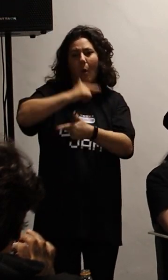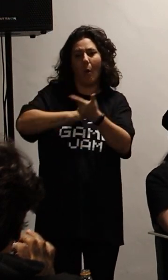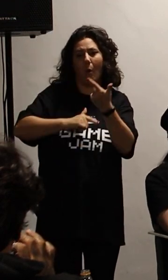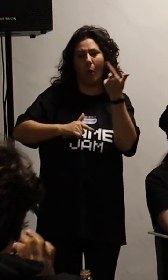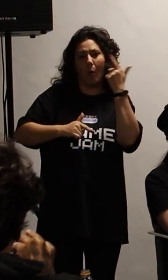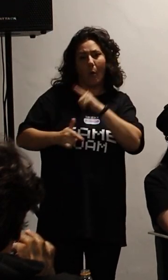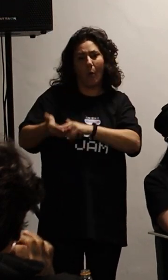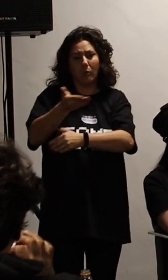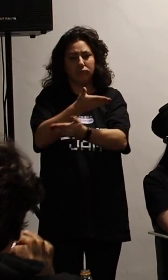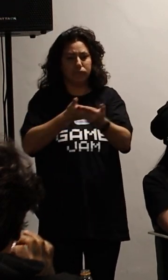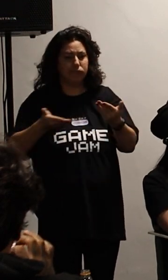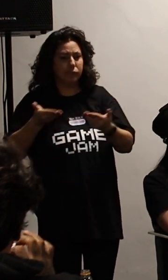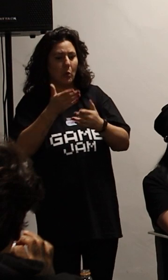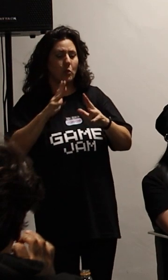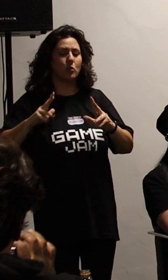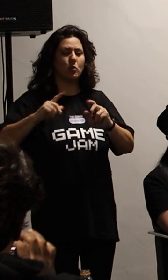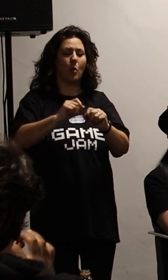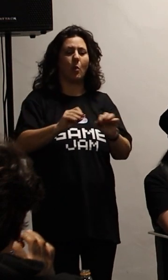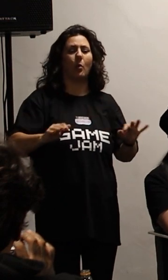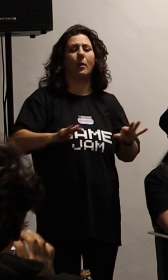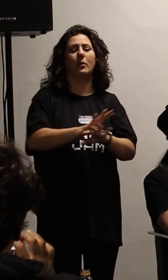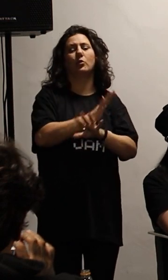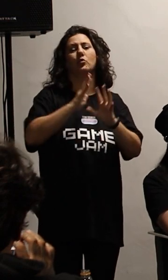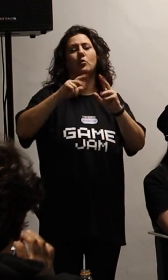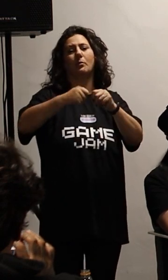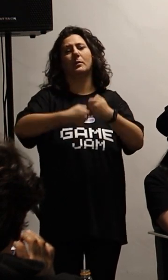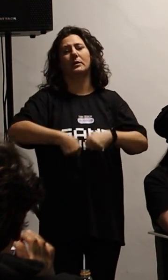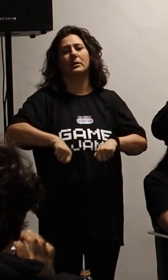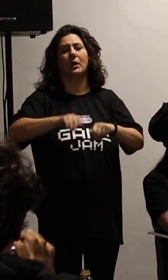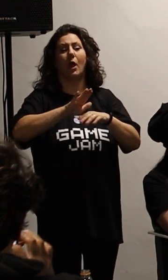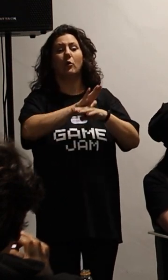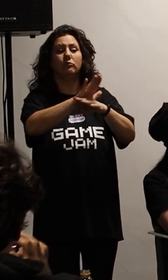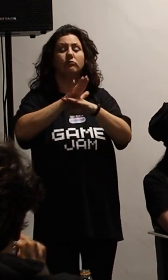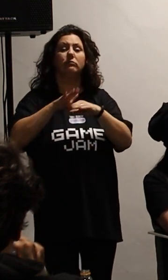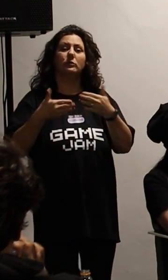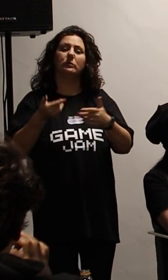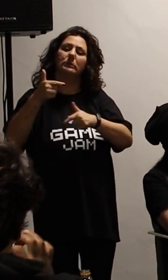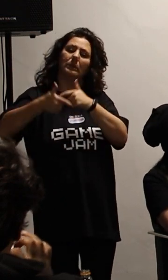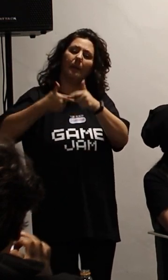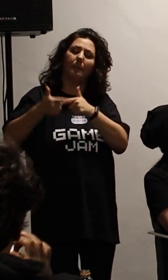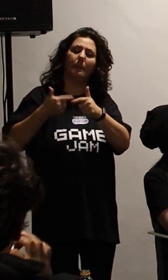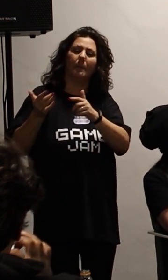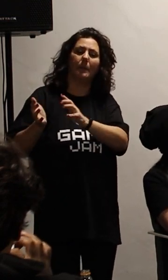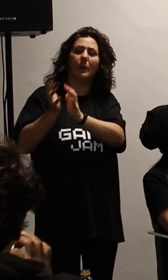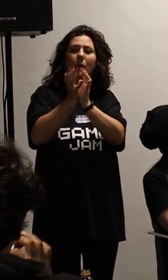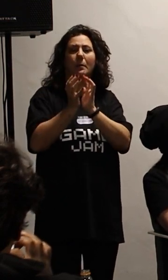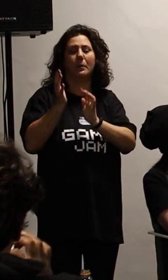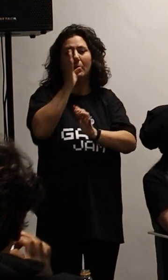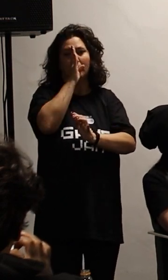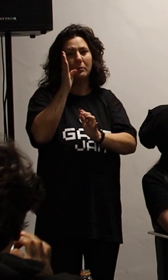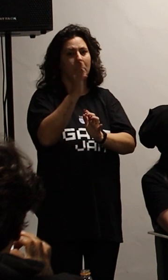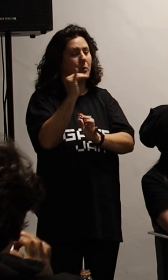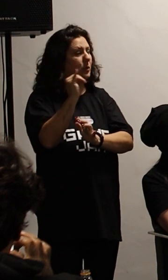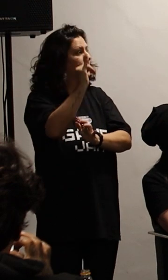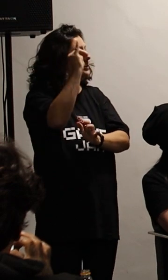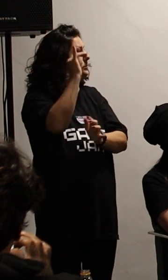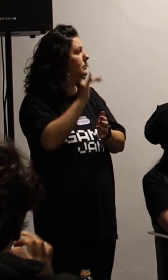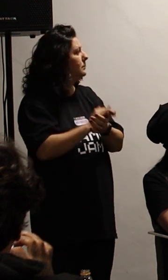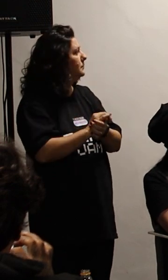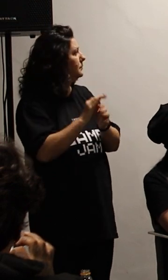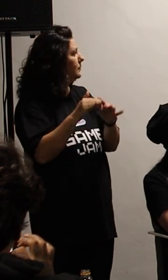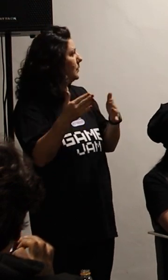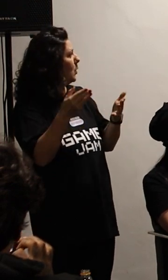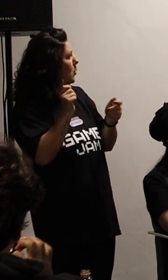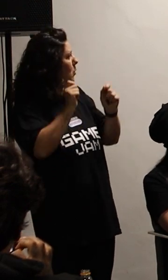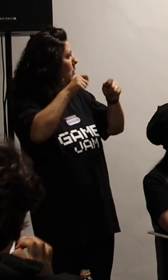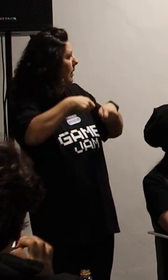seja concluído, todos têm que colaborar. Então, a colaboração é importante. Então, o trabalho em equipe é essencial. Né? Então, aqui eu